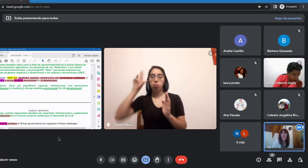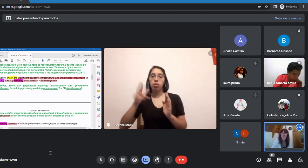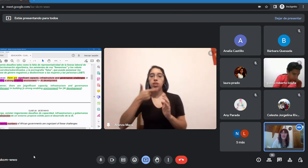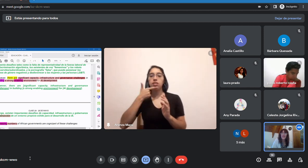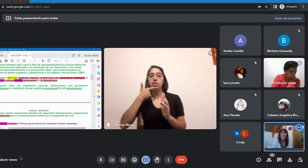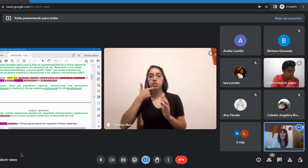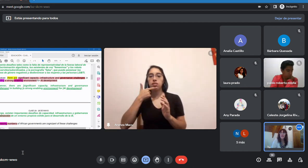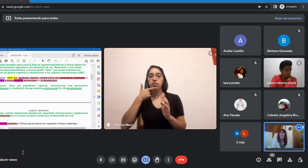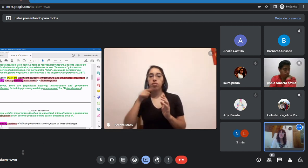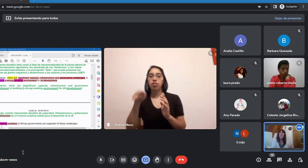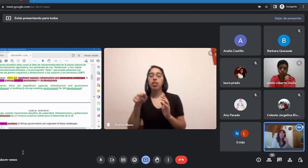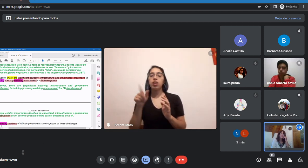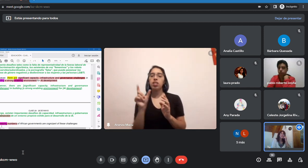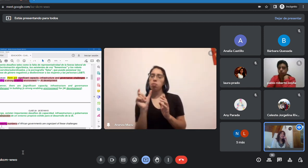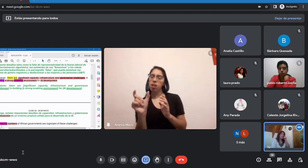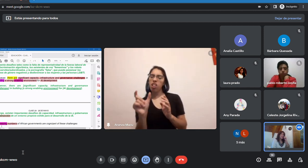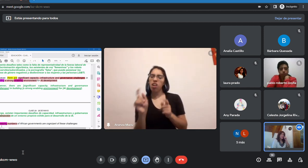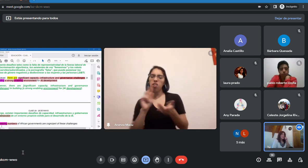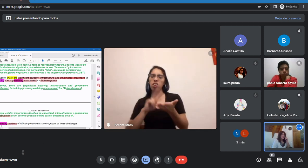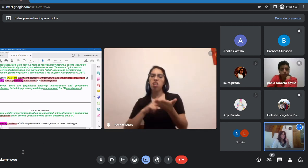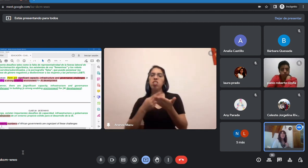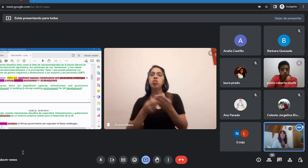frecuente, increasing.